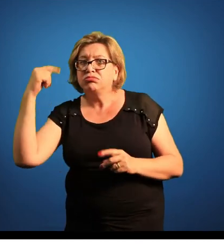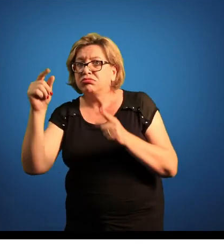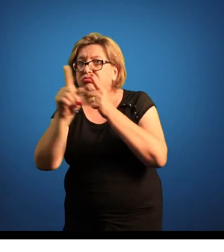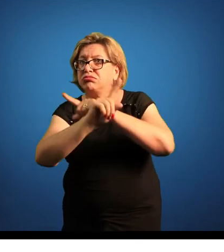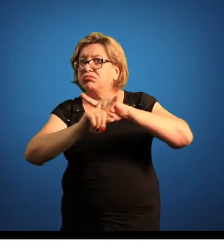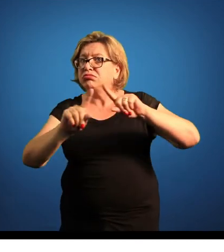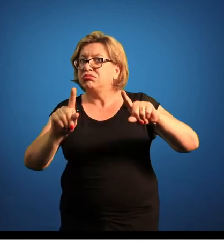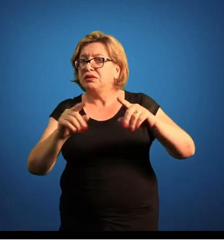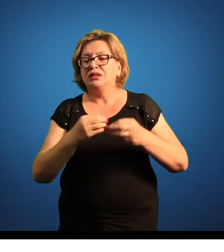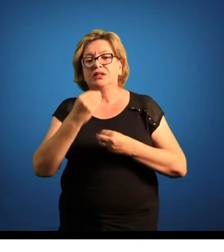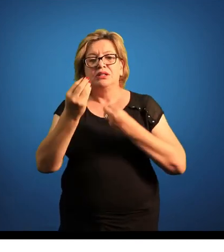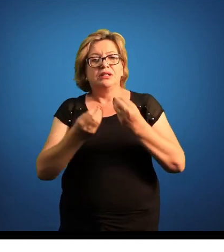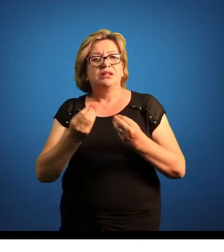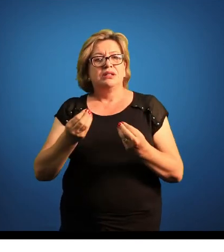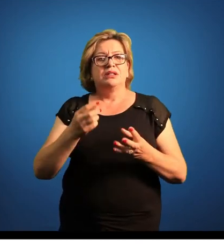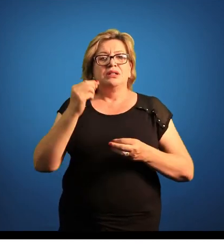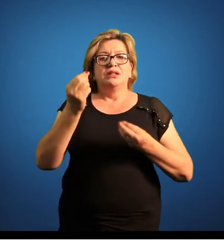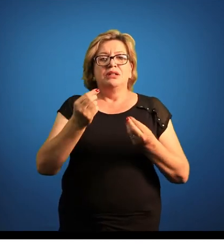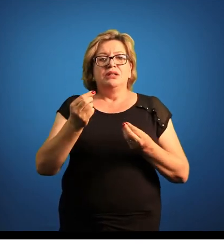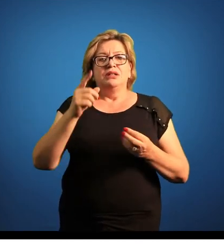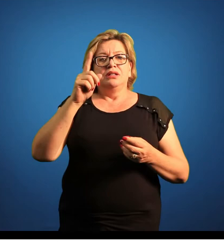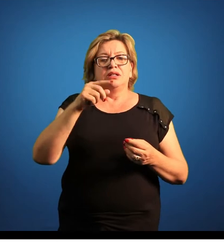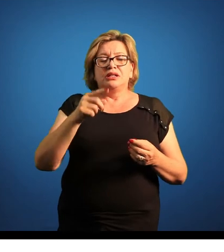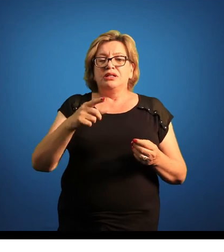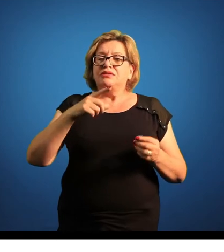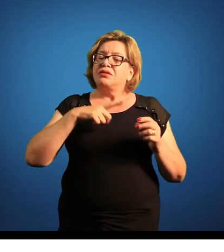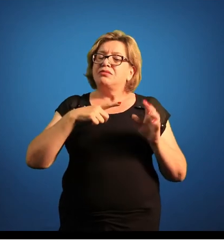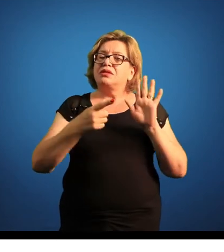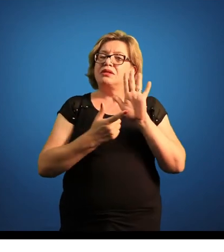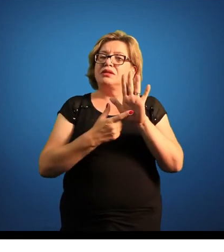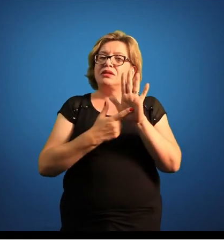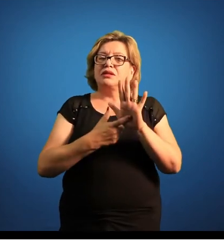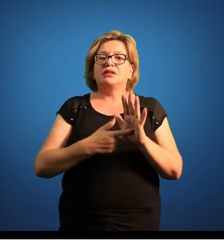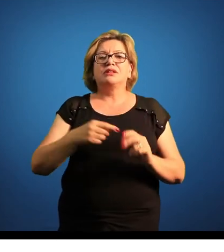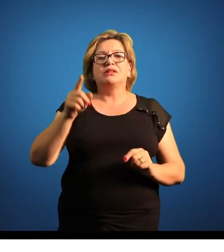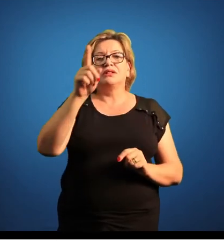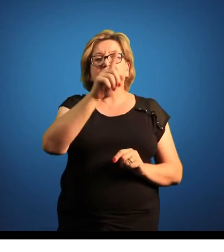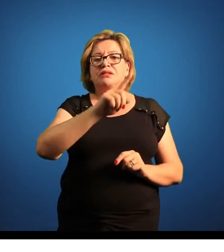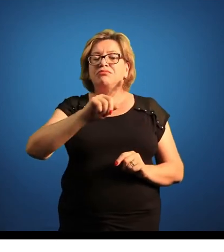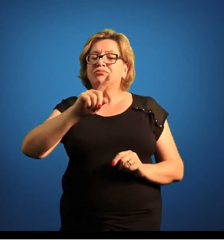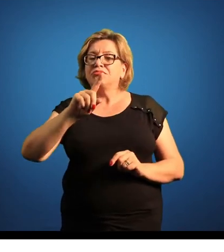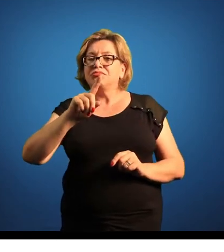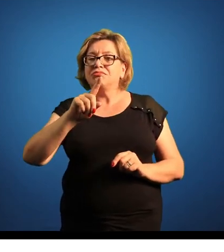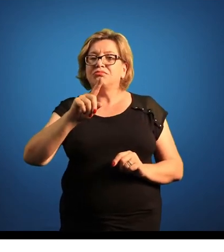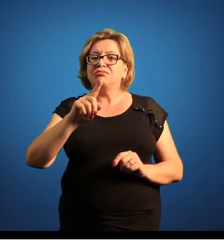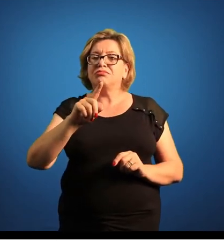3. Esse conjunto, a gente vai dizer que ele é